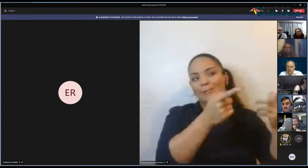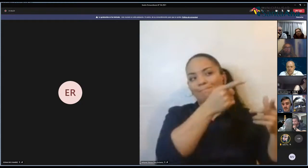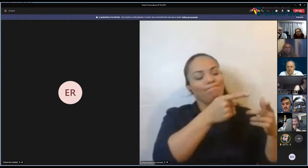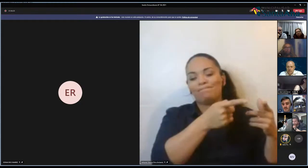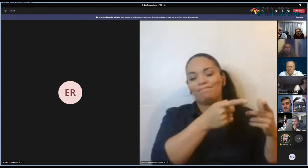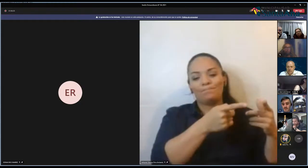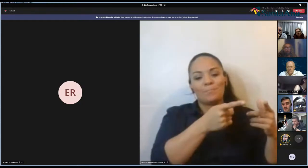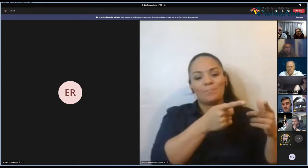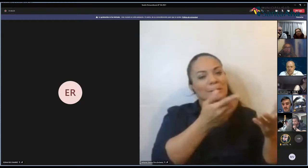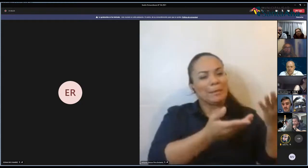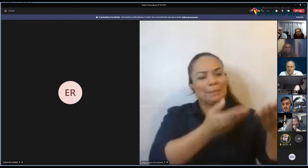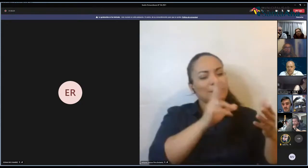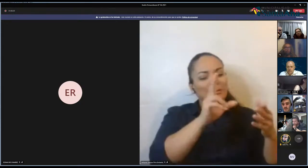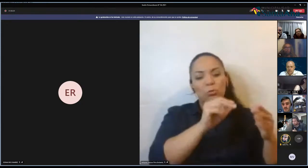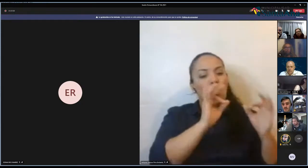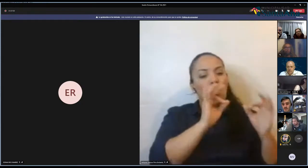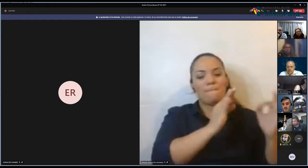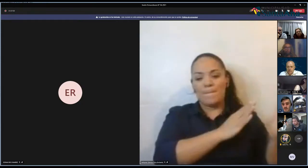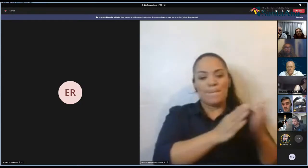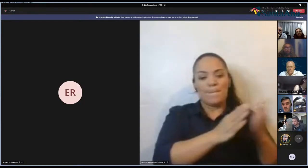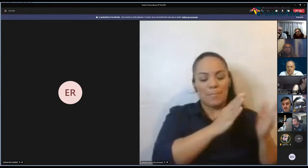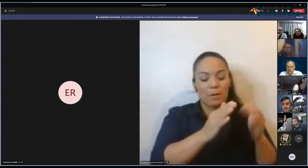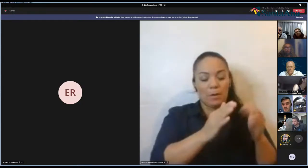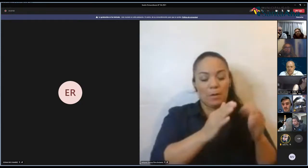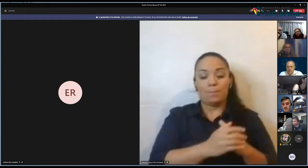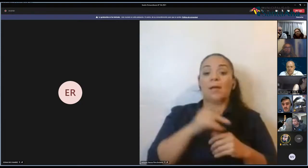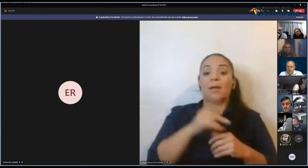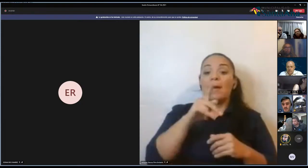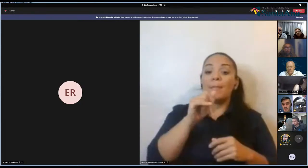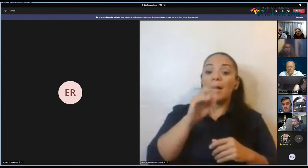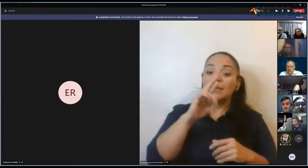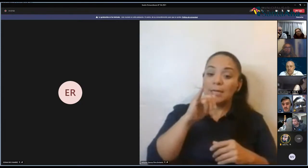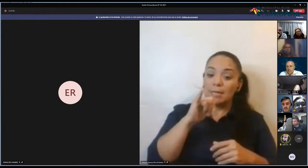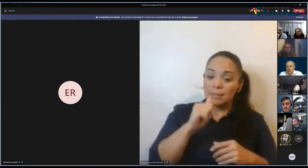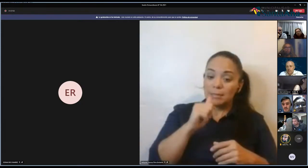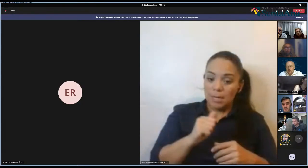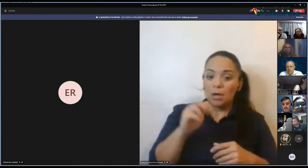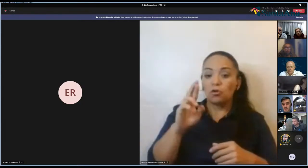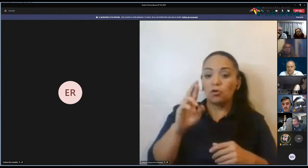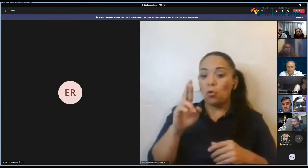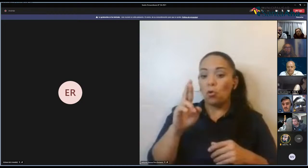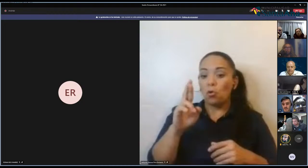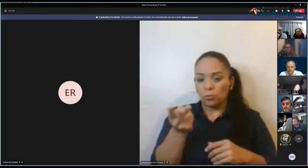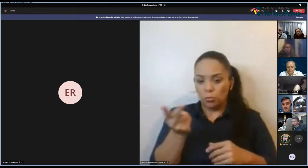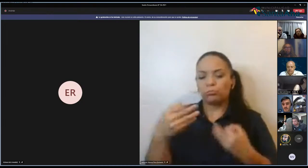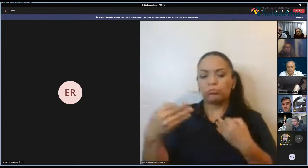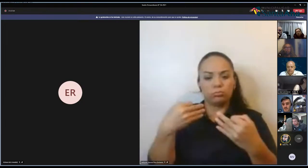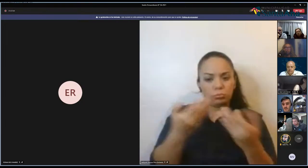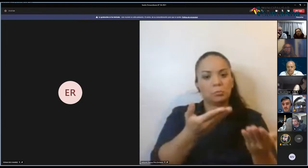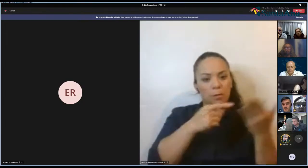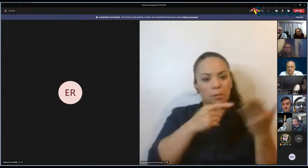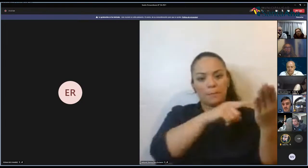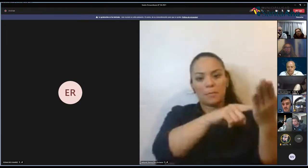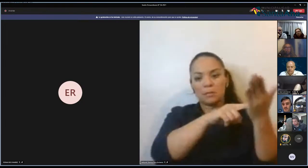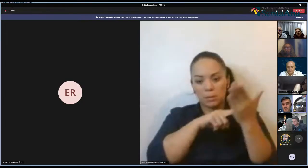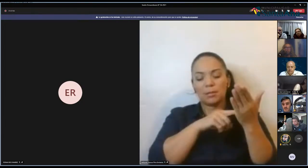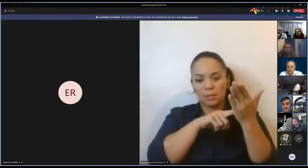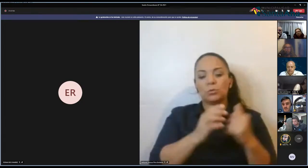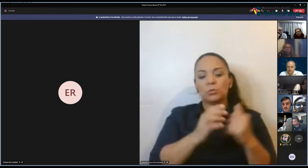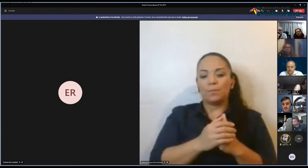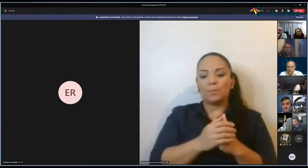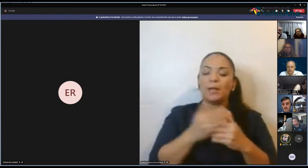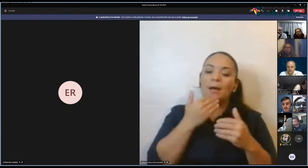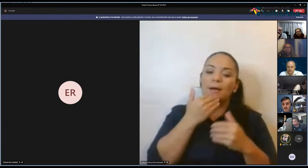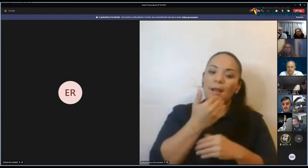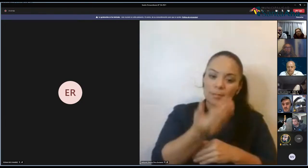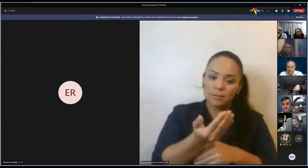ya esté doña patricia con roberto nos han explicado nos trajeron una presentación y agradecer la